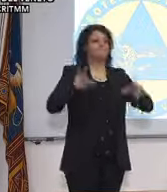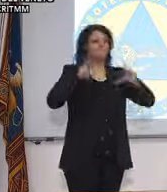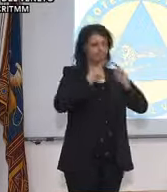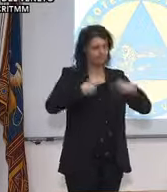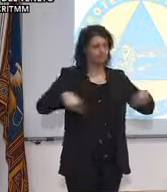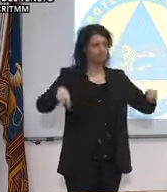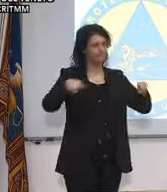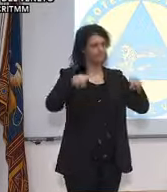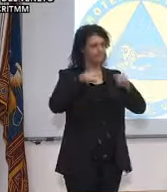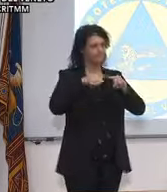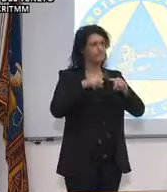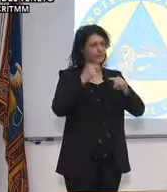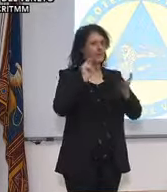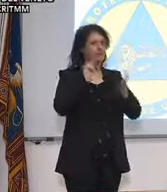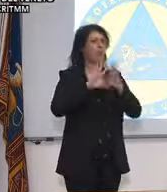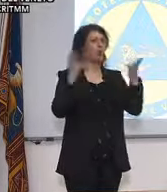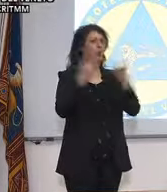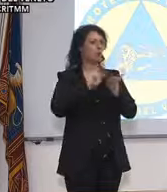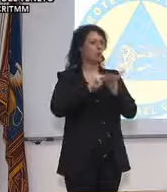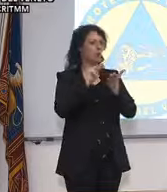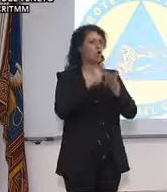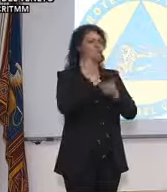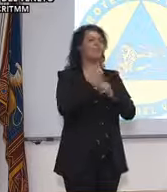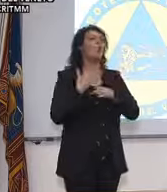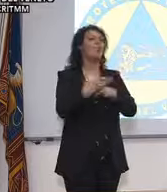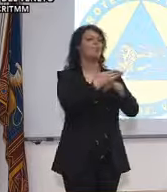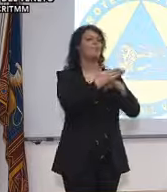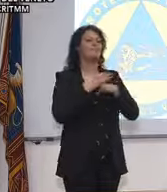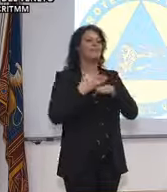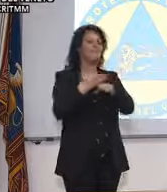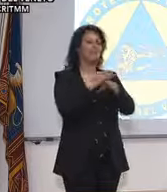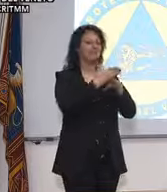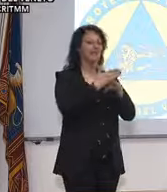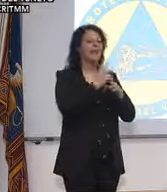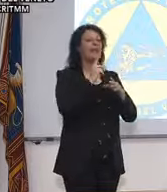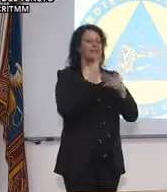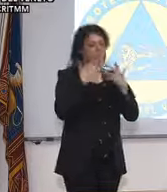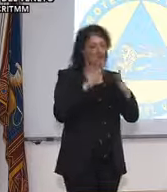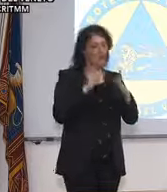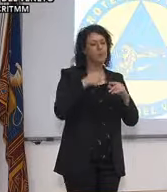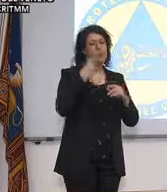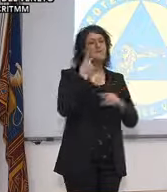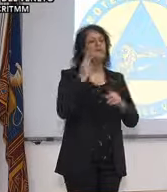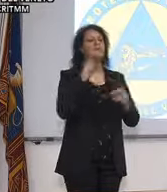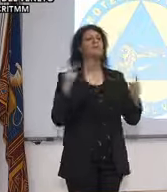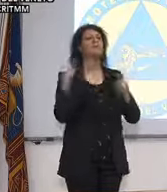per condividere e poi capiremo un po' dal punto di vista legislativo